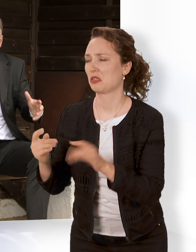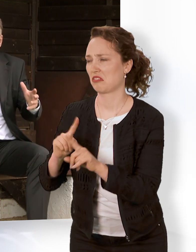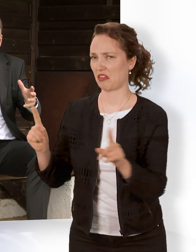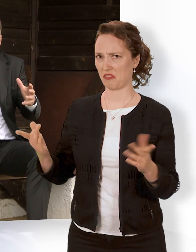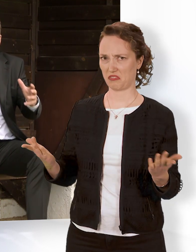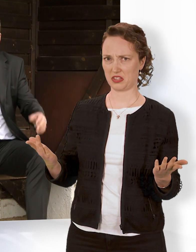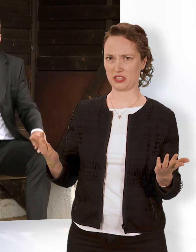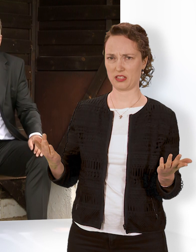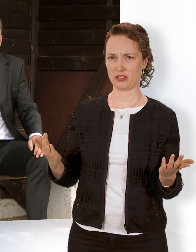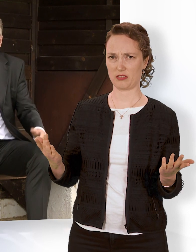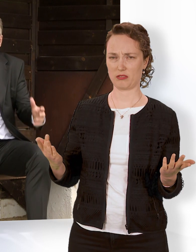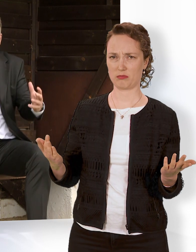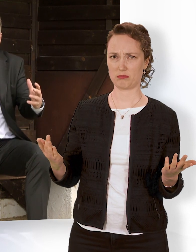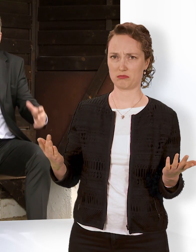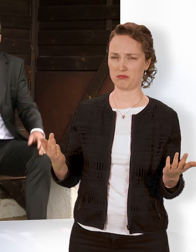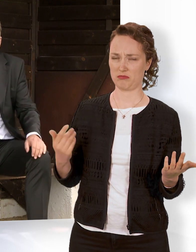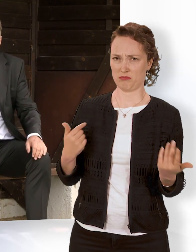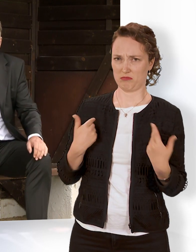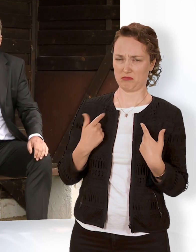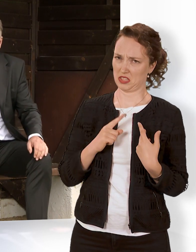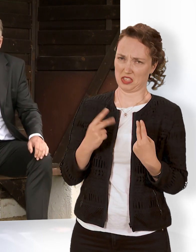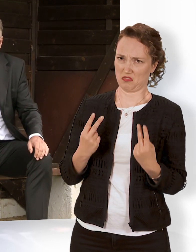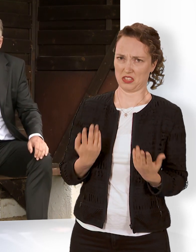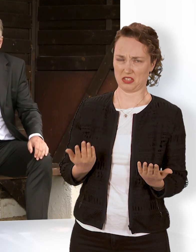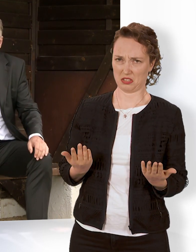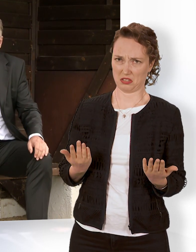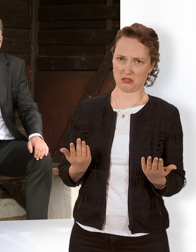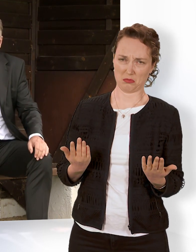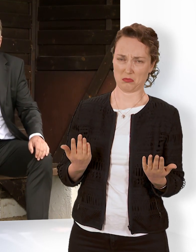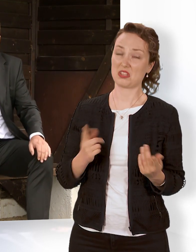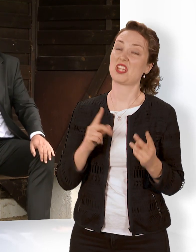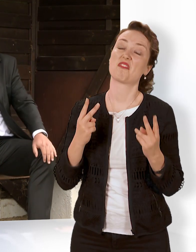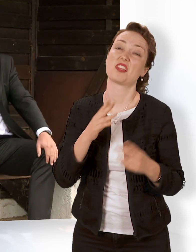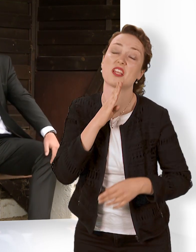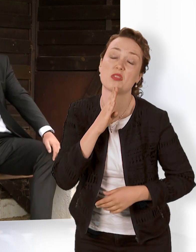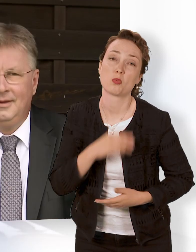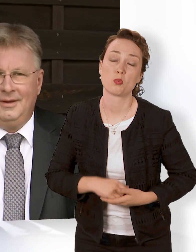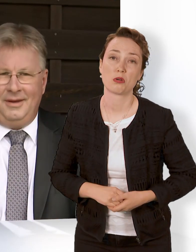nicht erheblich zu sein, nicht wichtig genug?